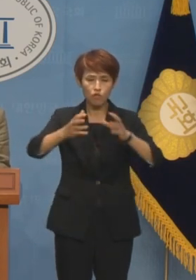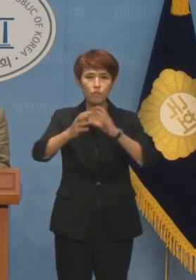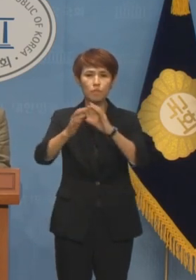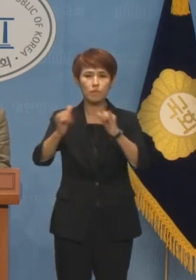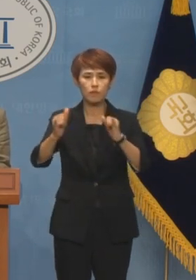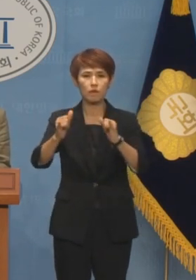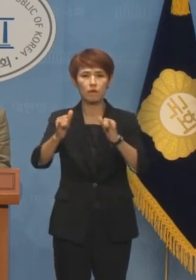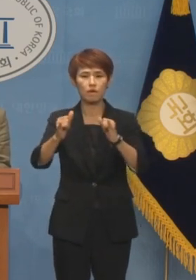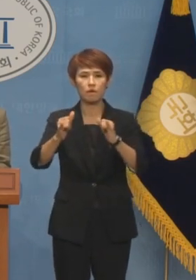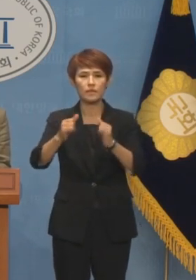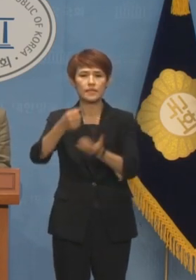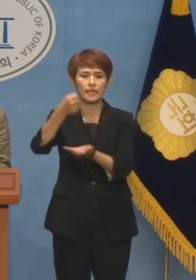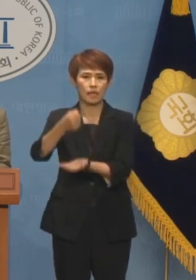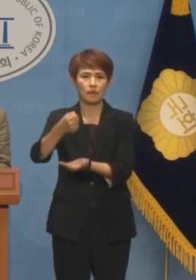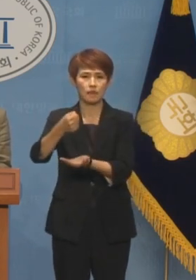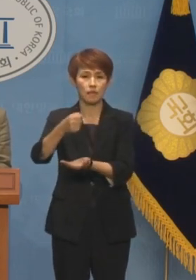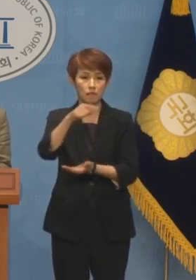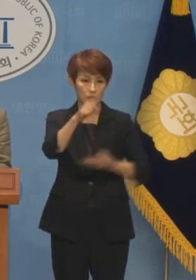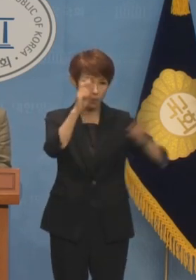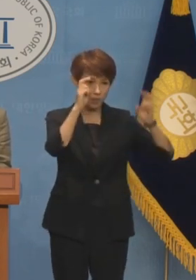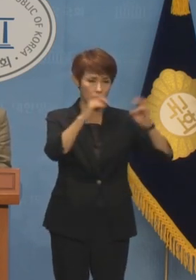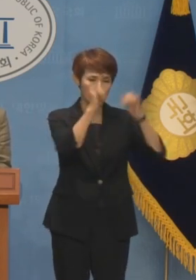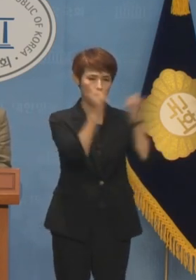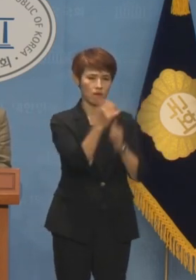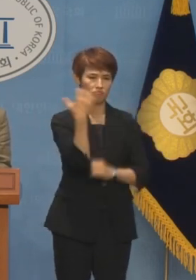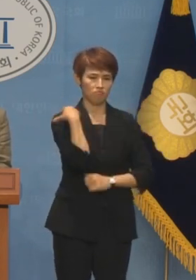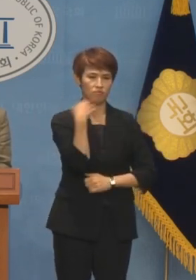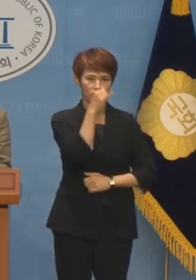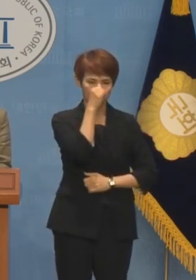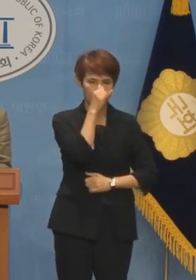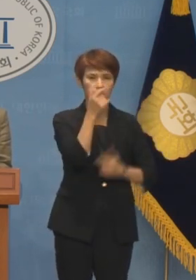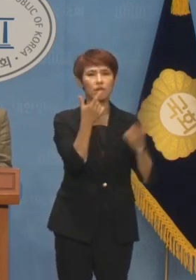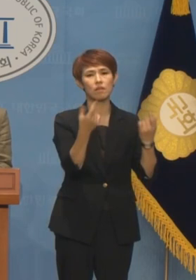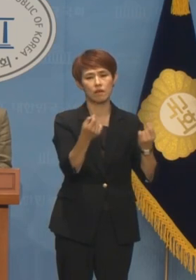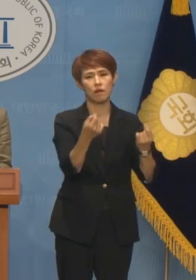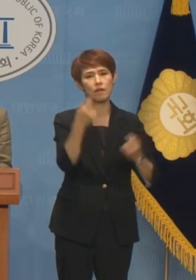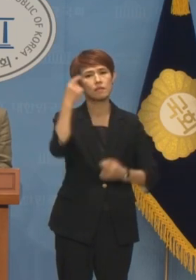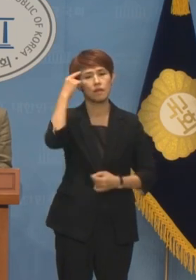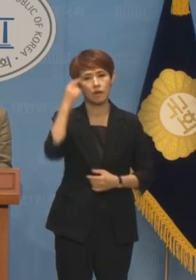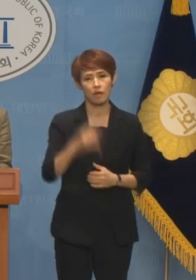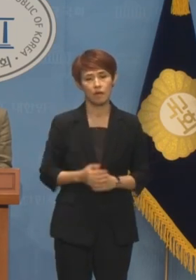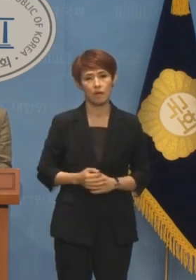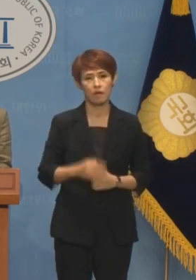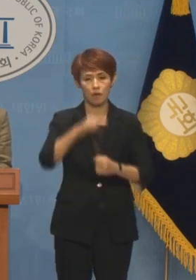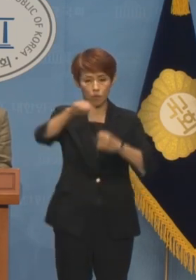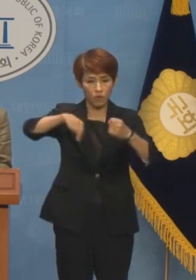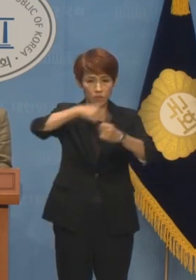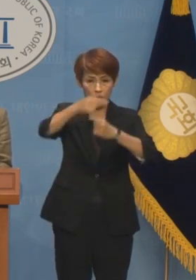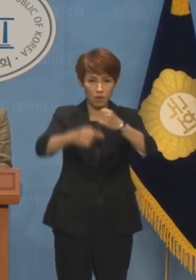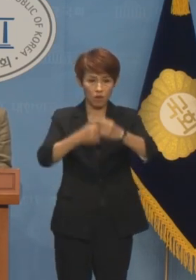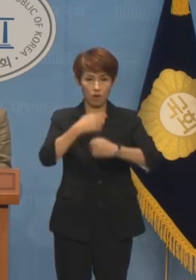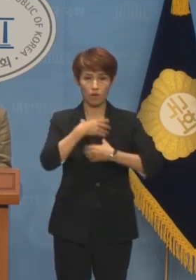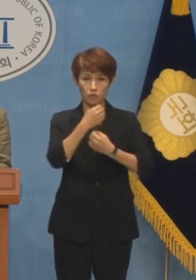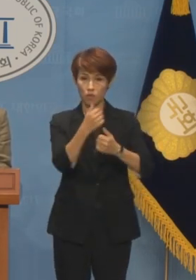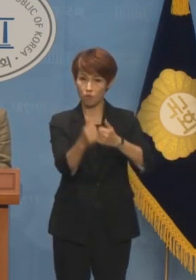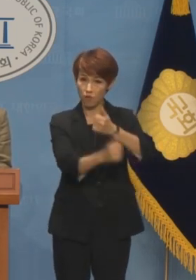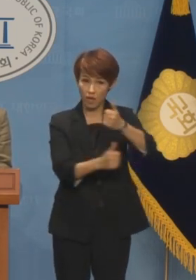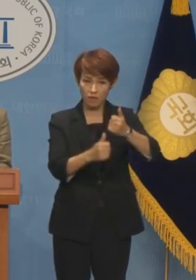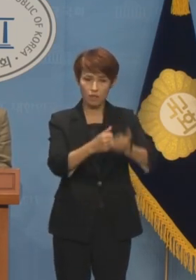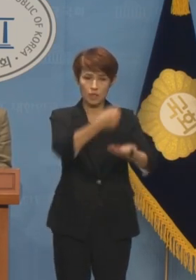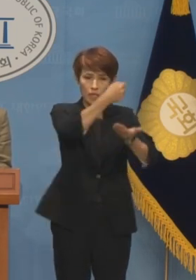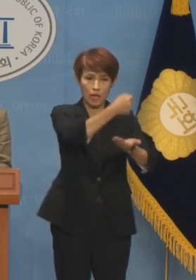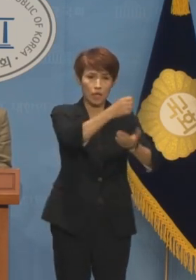해당 기업이 사회적 책임을 다하는 부채로 인식합니다. 그러나 원자력 안전위원회는 자산이